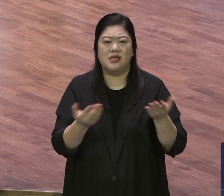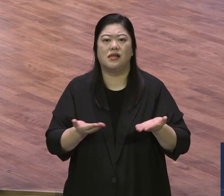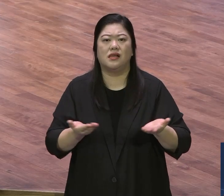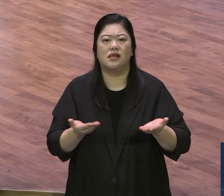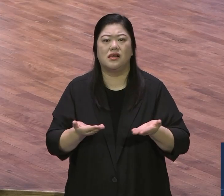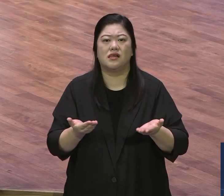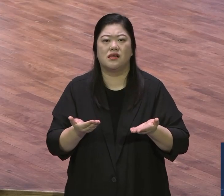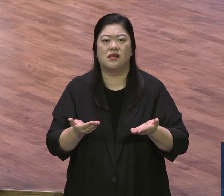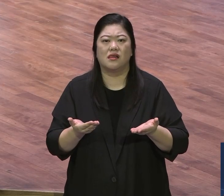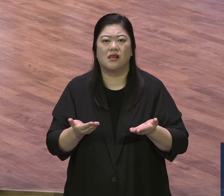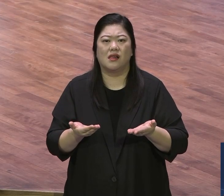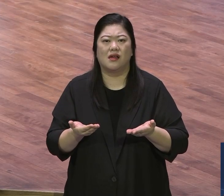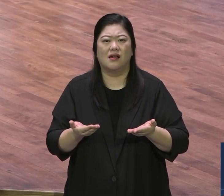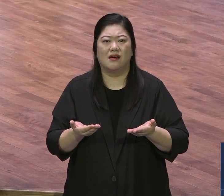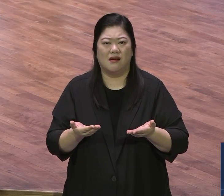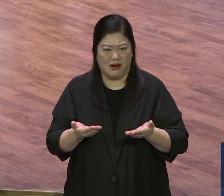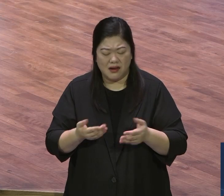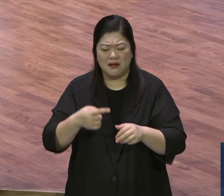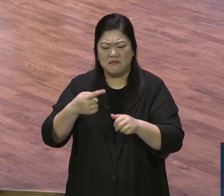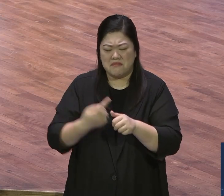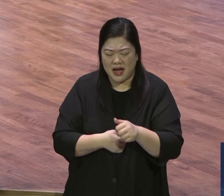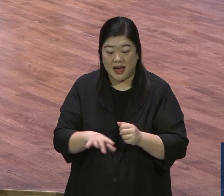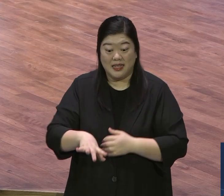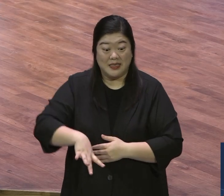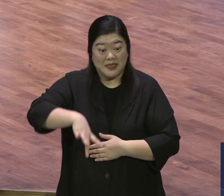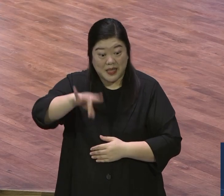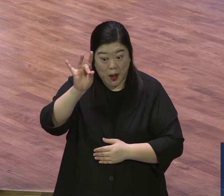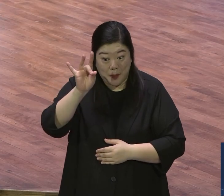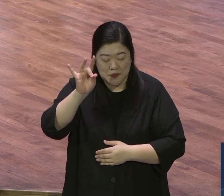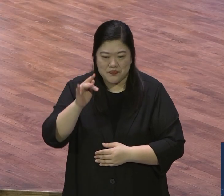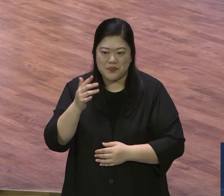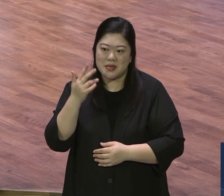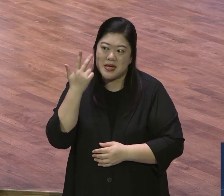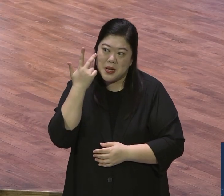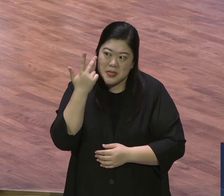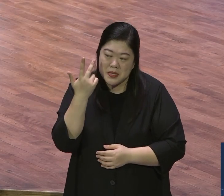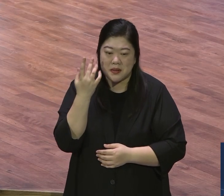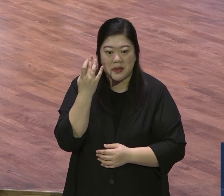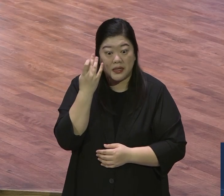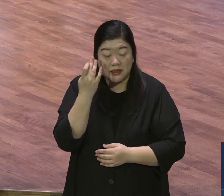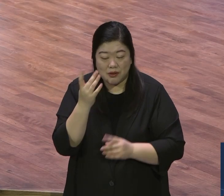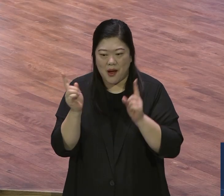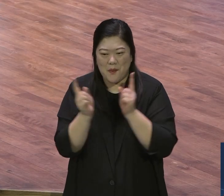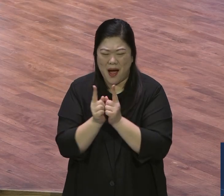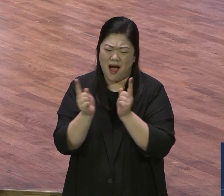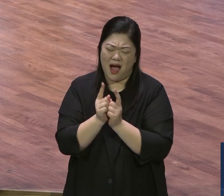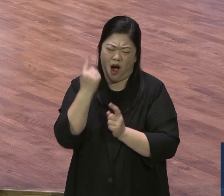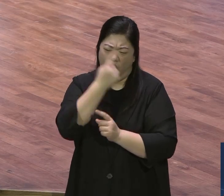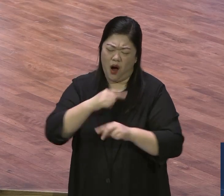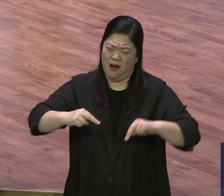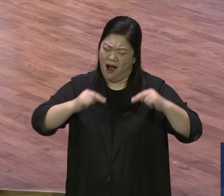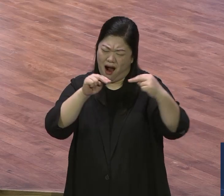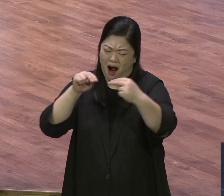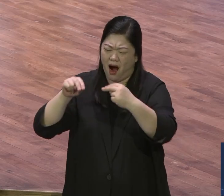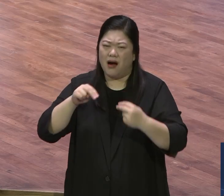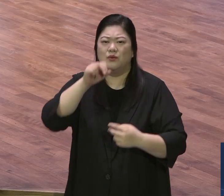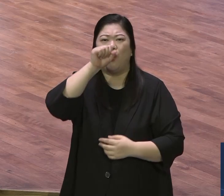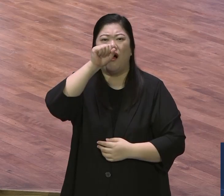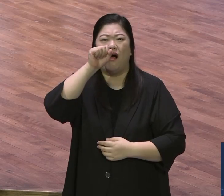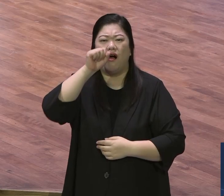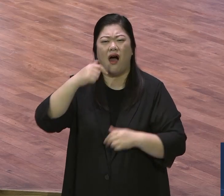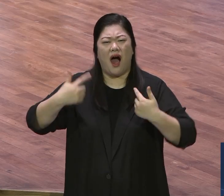처음에는 함께 이렇게 가족들이 지내는 것이 너무 좋았어요. 그런데 왜냐하면 평상시 늘